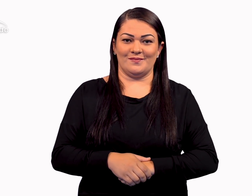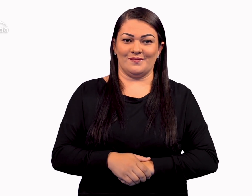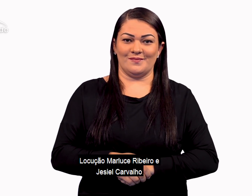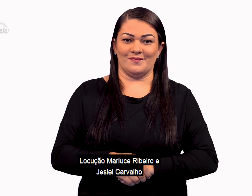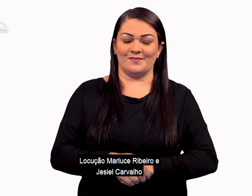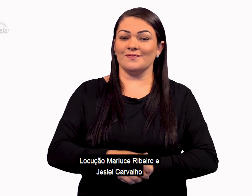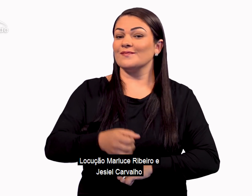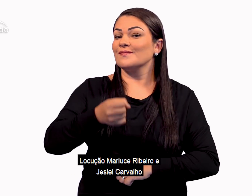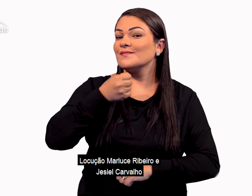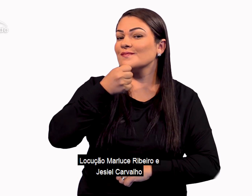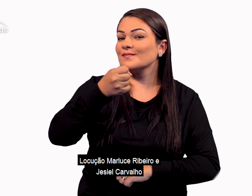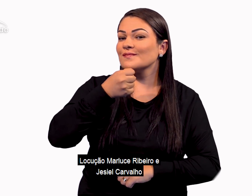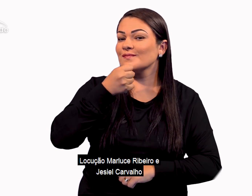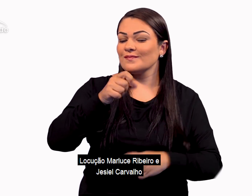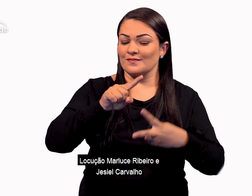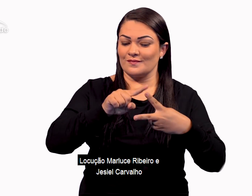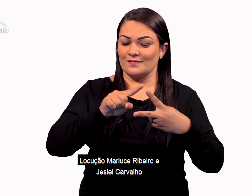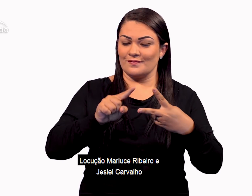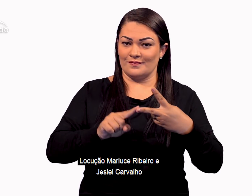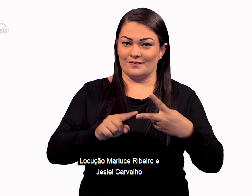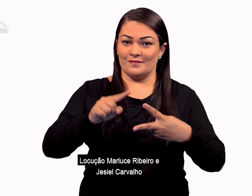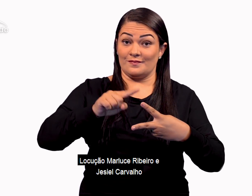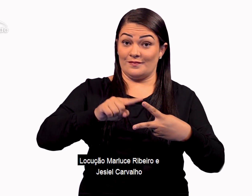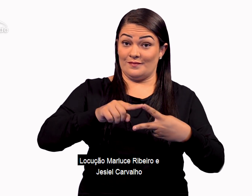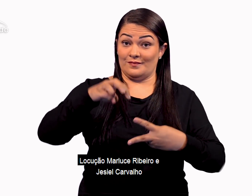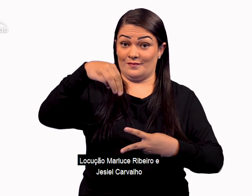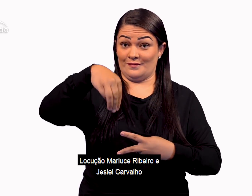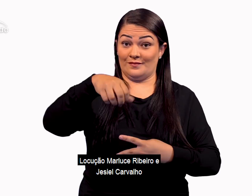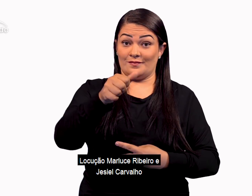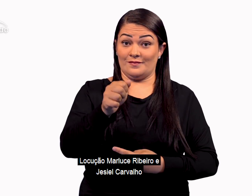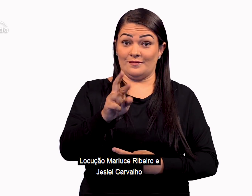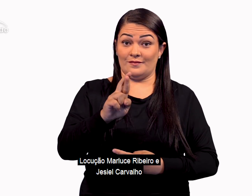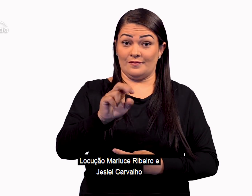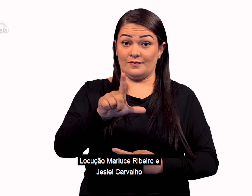a locução marluce ribeiro jesiel carvalho